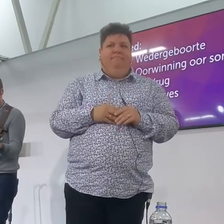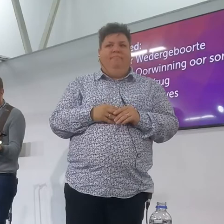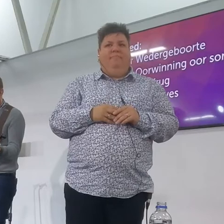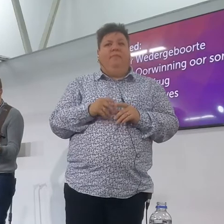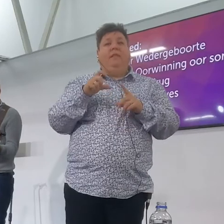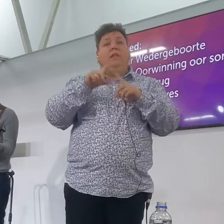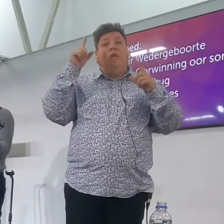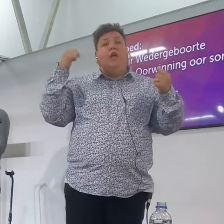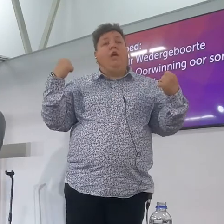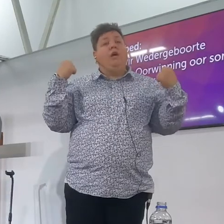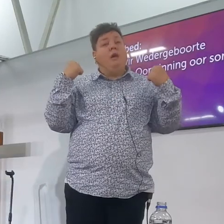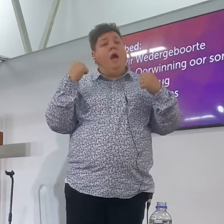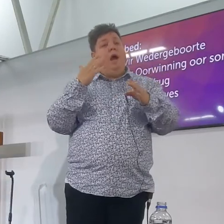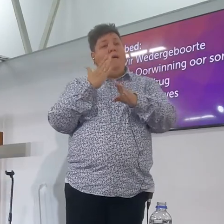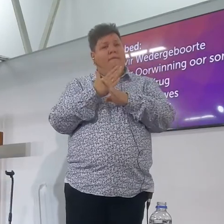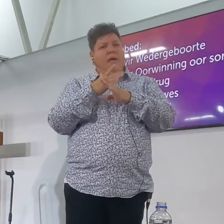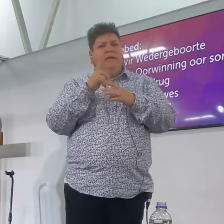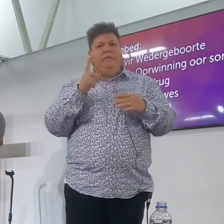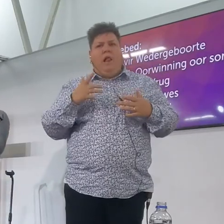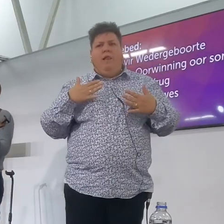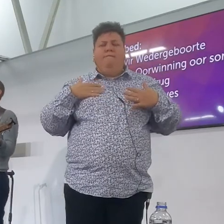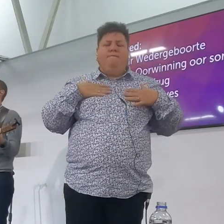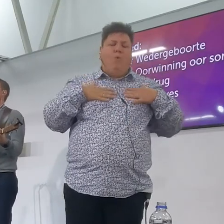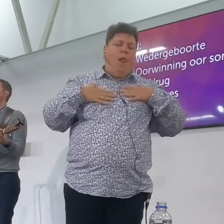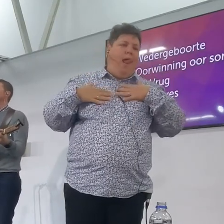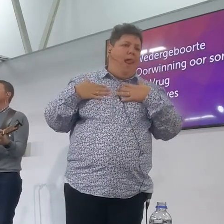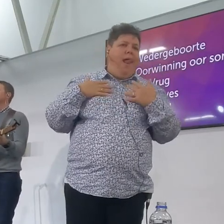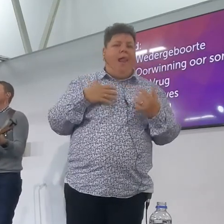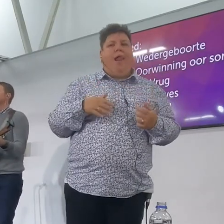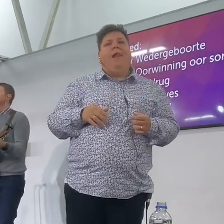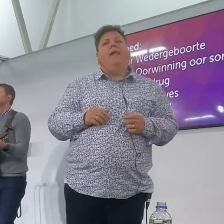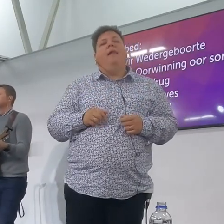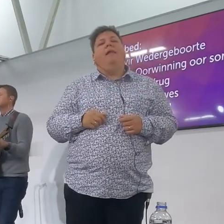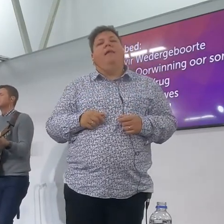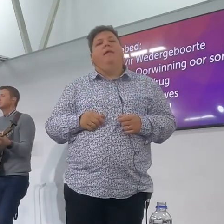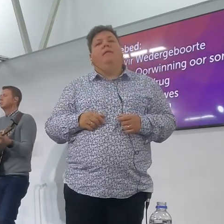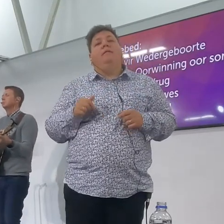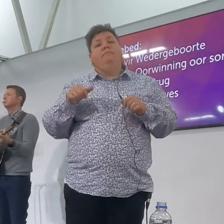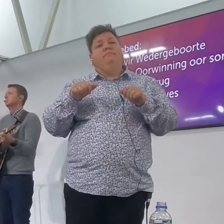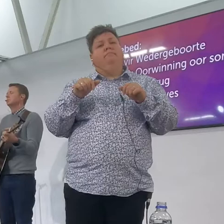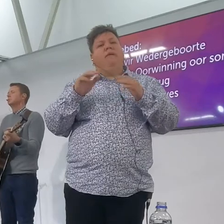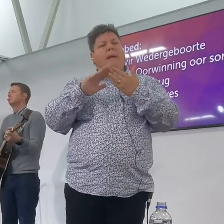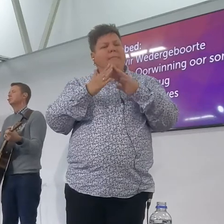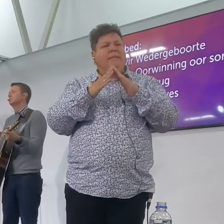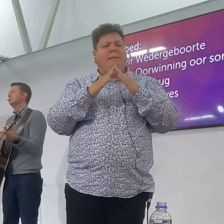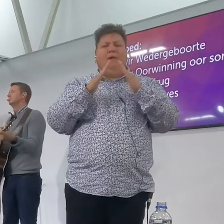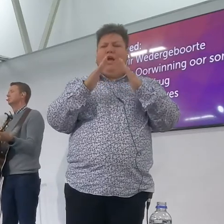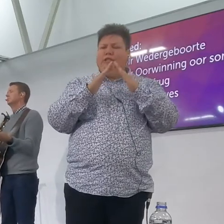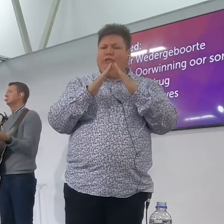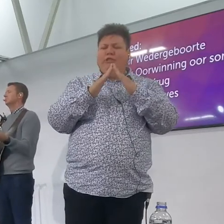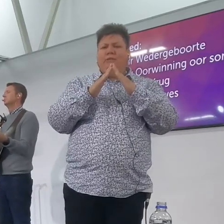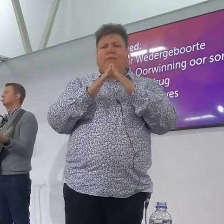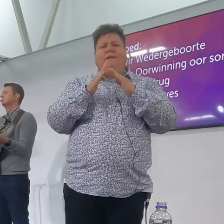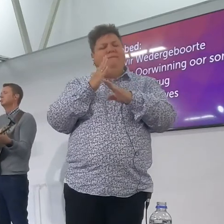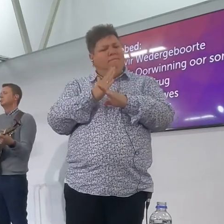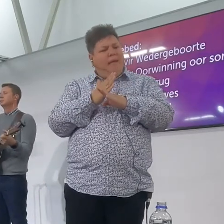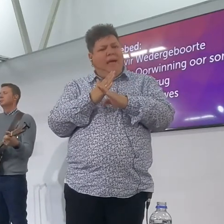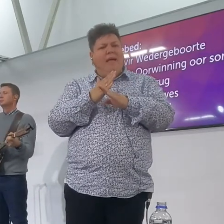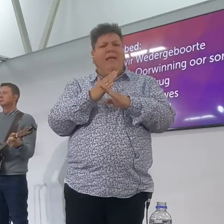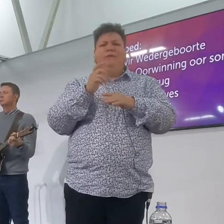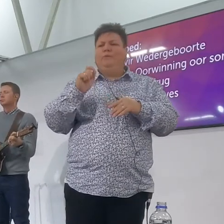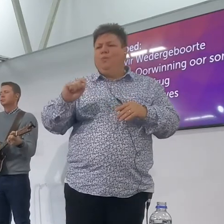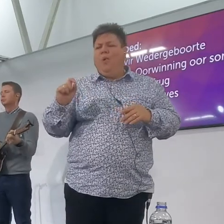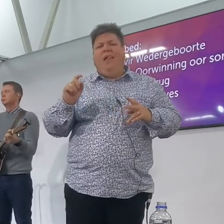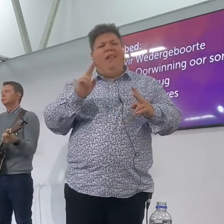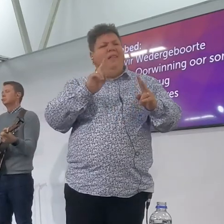Dat U kragtige werking gevoel kan word in ons gemeenskap, by ons huis, by ons werk, by ons